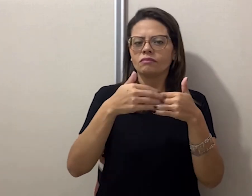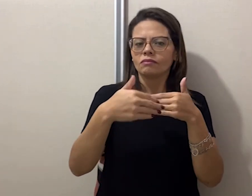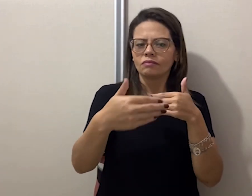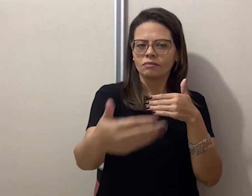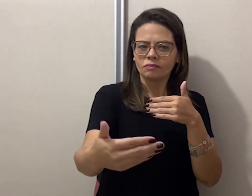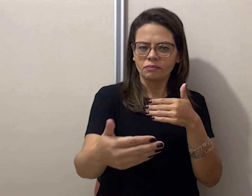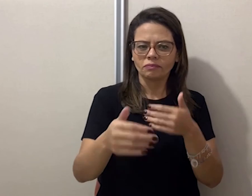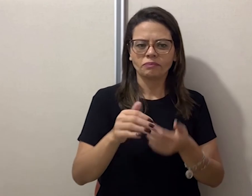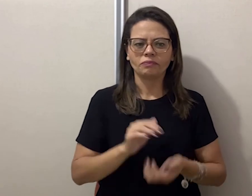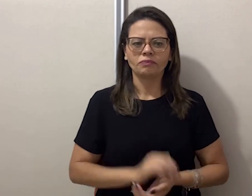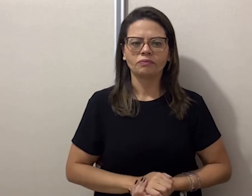6 meses.